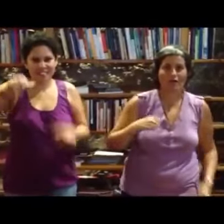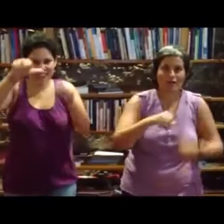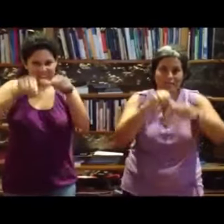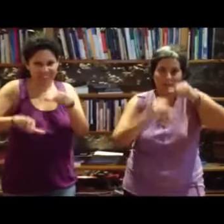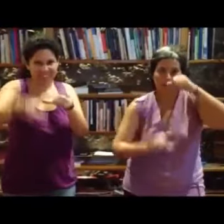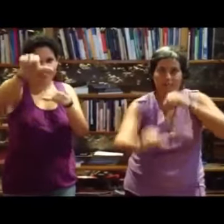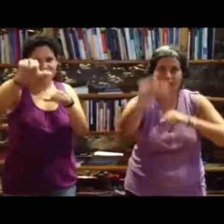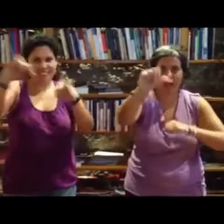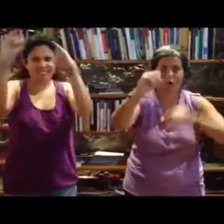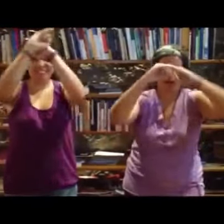en el momento